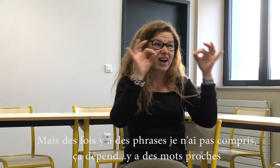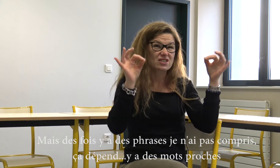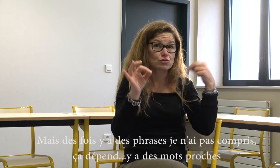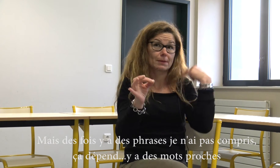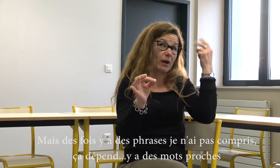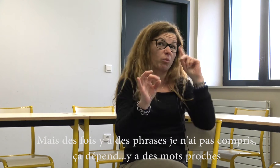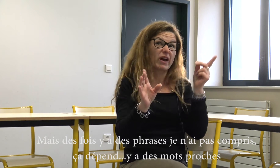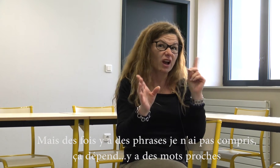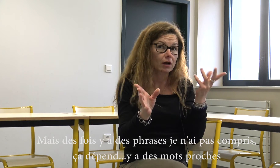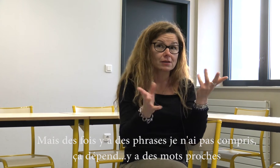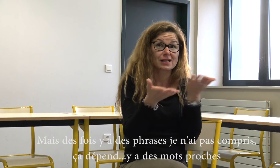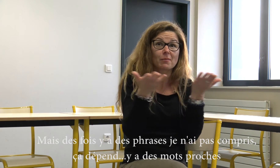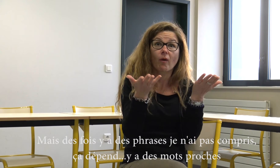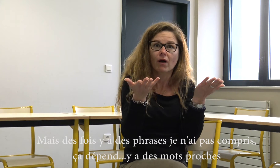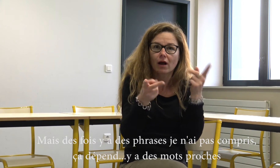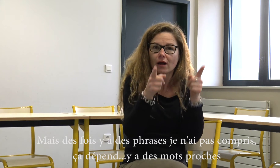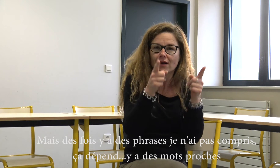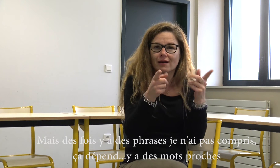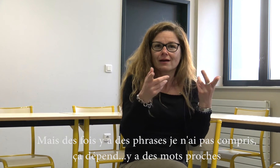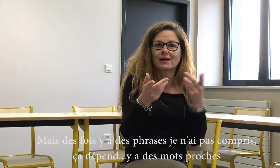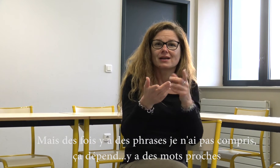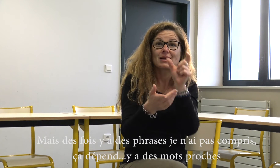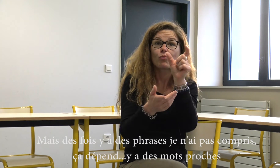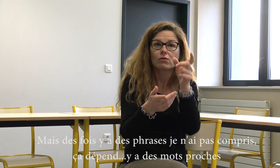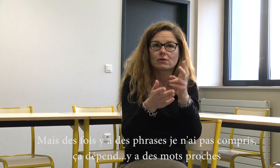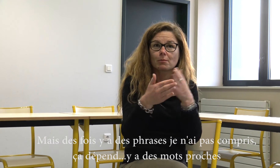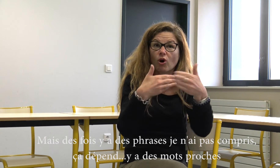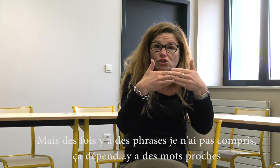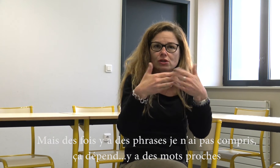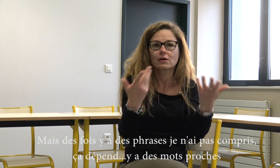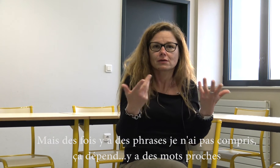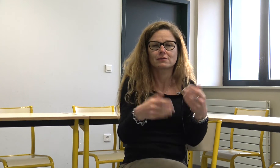phrases, je n'ai pas compris, ça dépend. Et les mots proches.